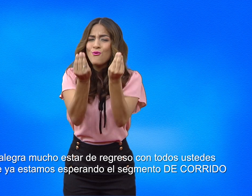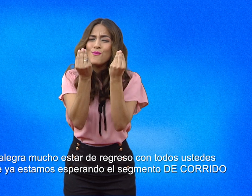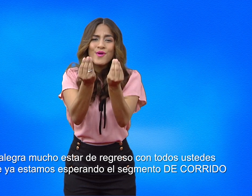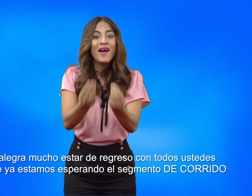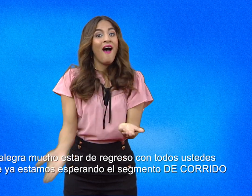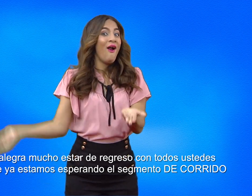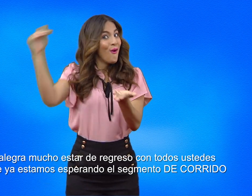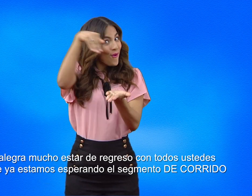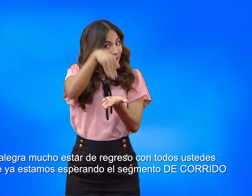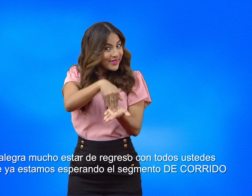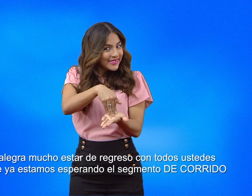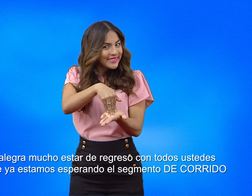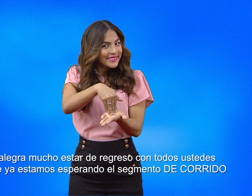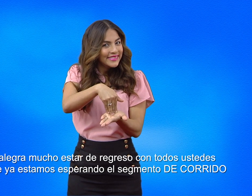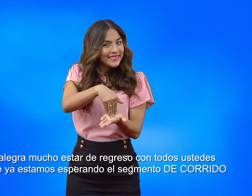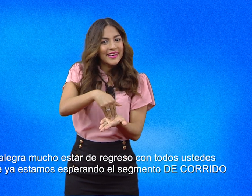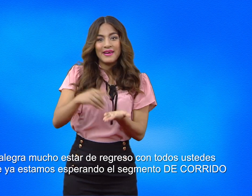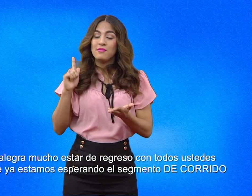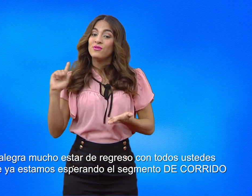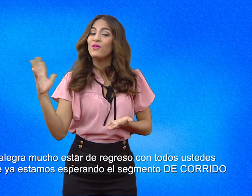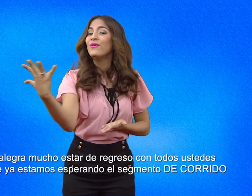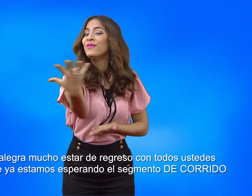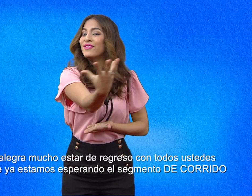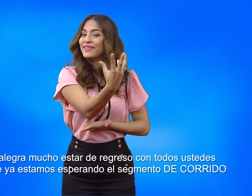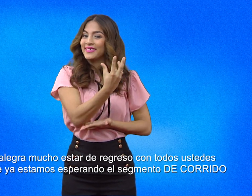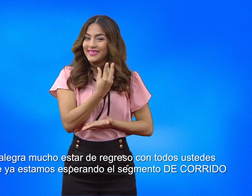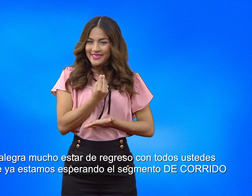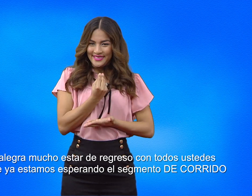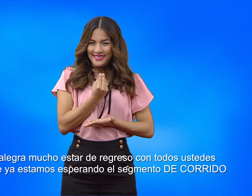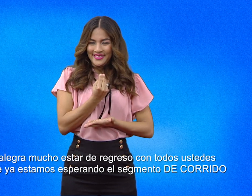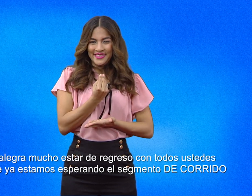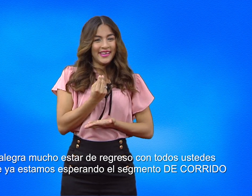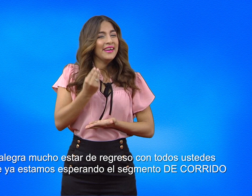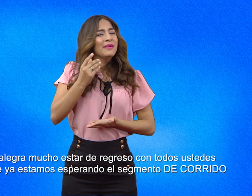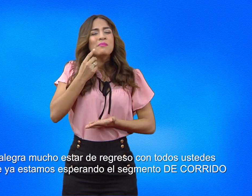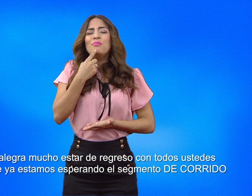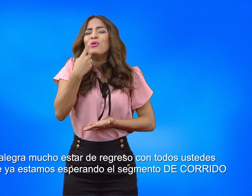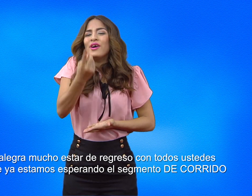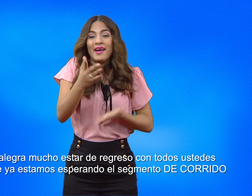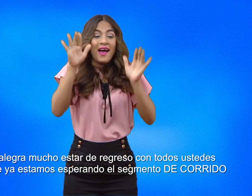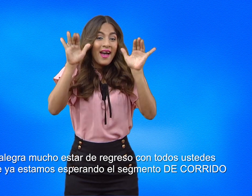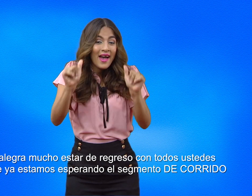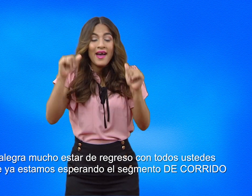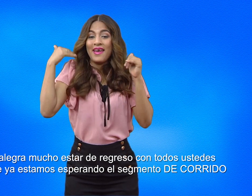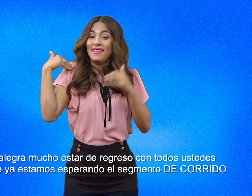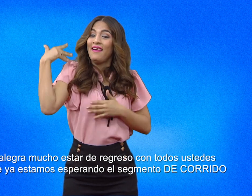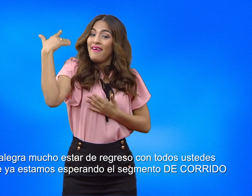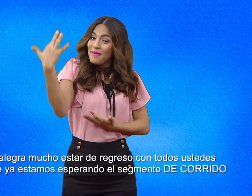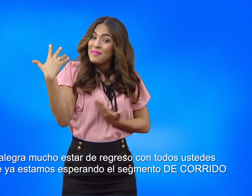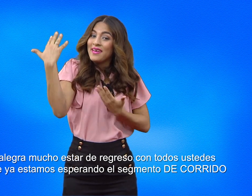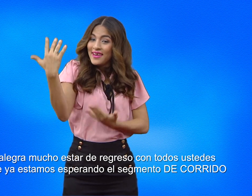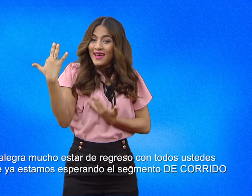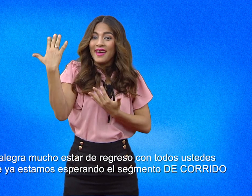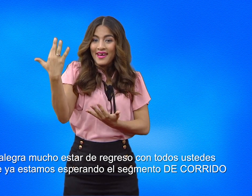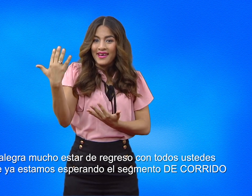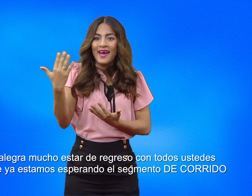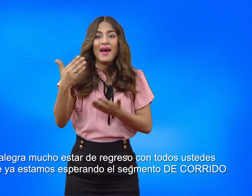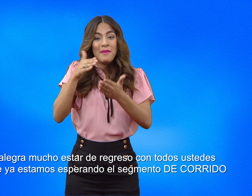Me alegra mucho estar de regreso con todos ustedes porque ya estamos esperando el